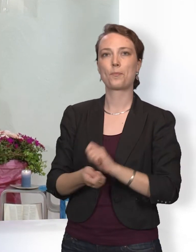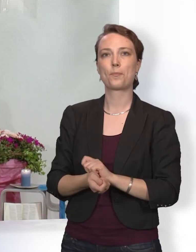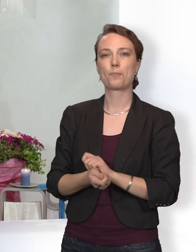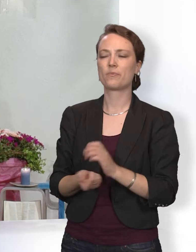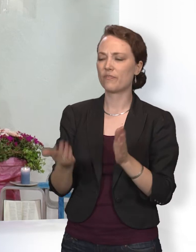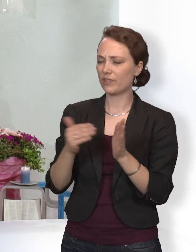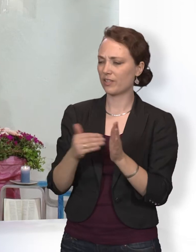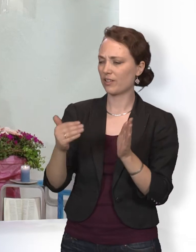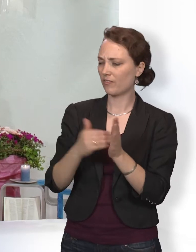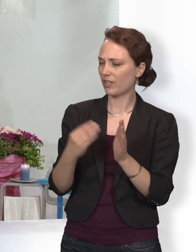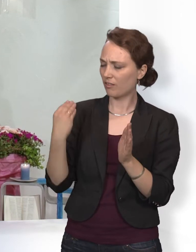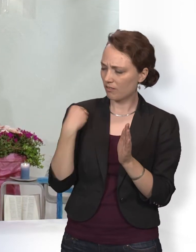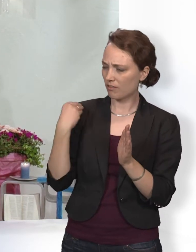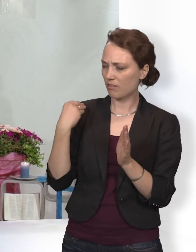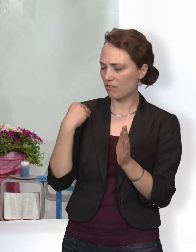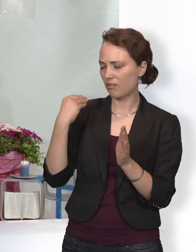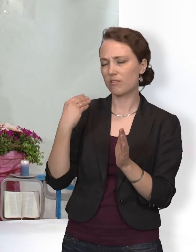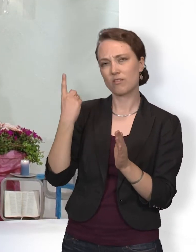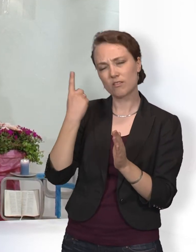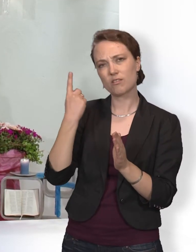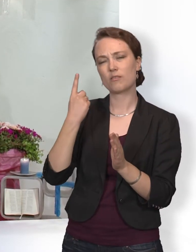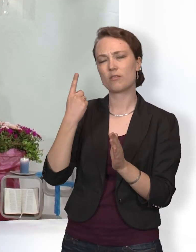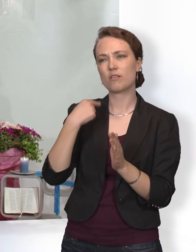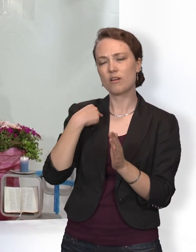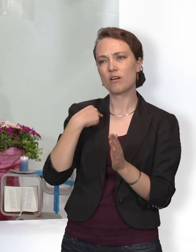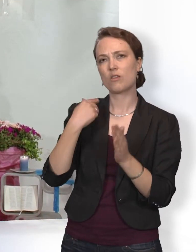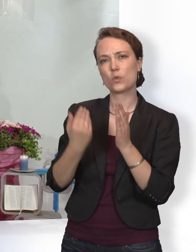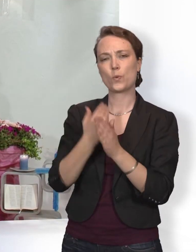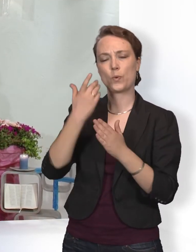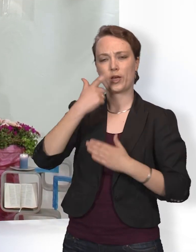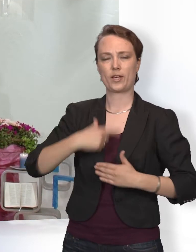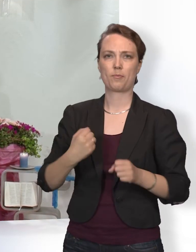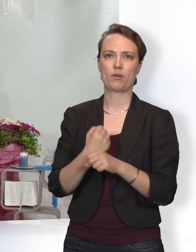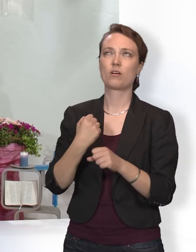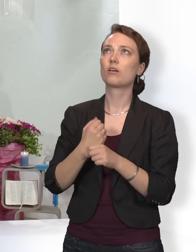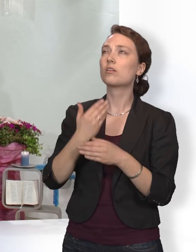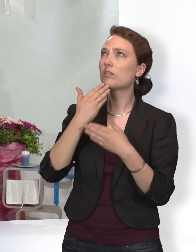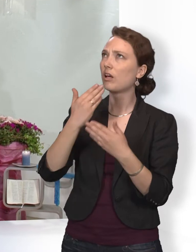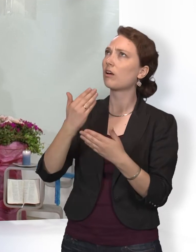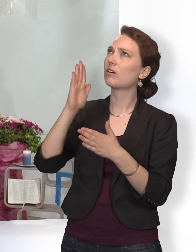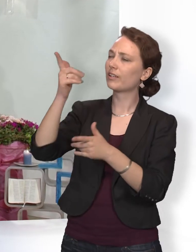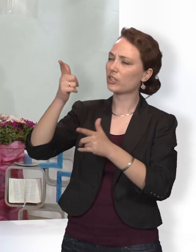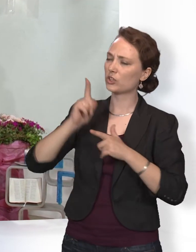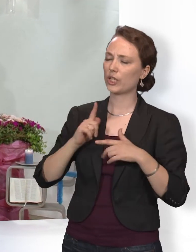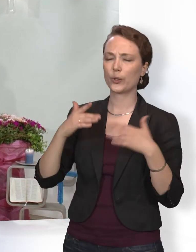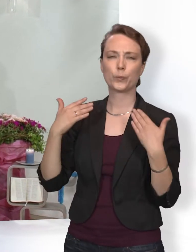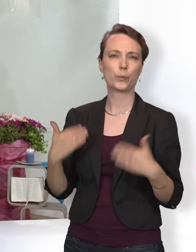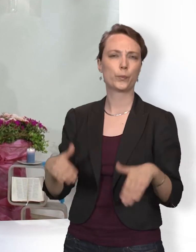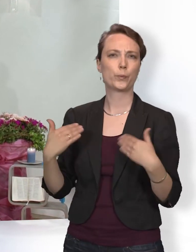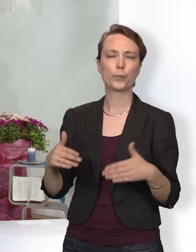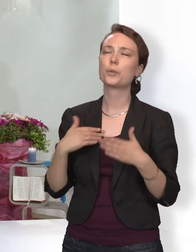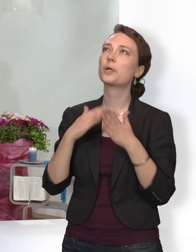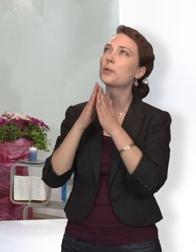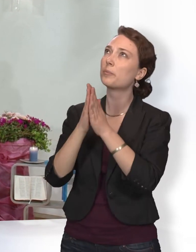wieder ermahnt und erneuert. Wir danken dir für dieses große Geschenk und bitten dich, sei